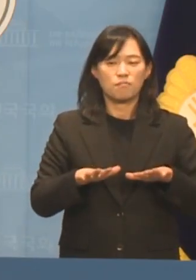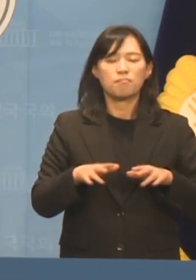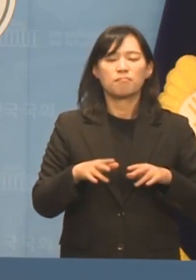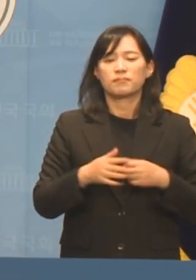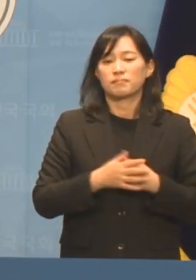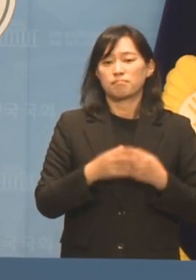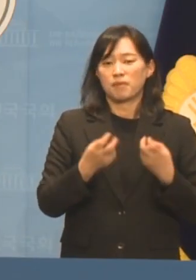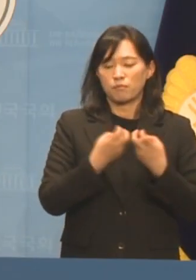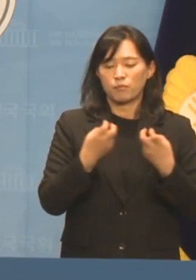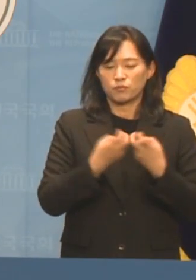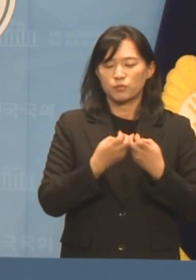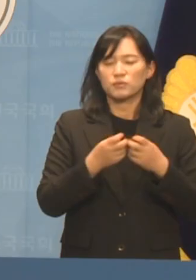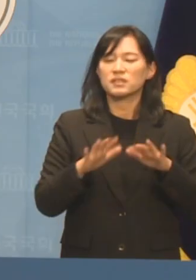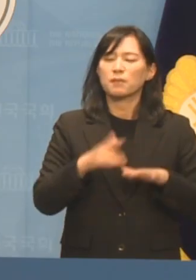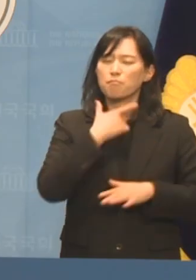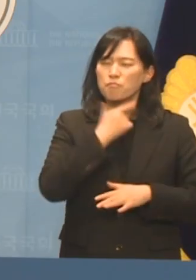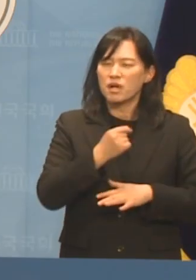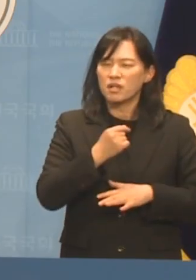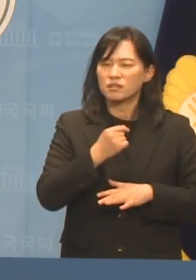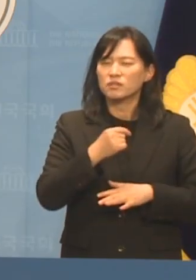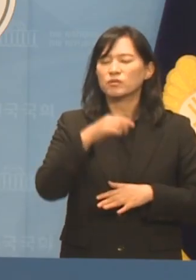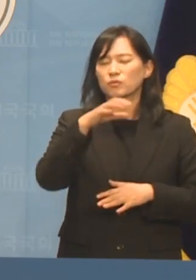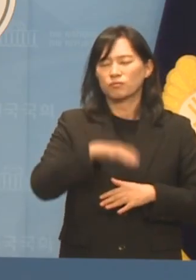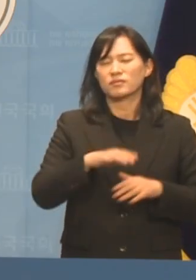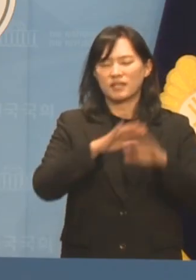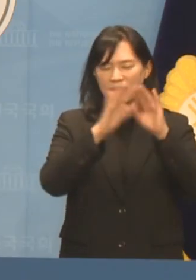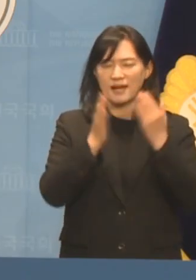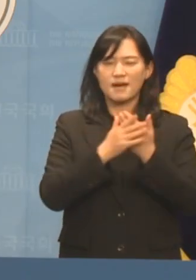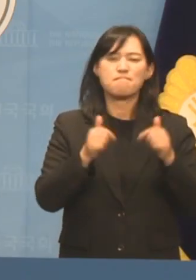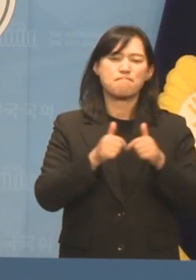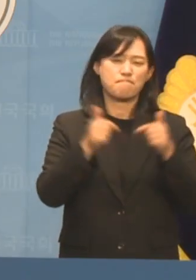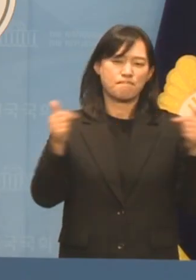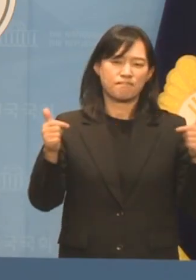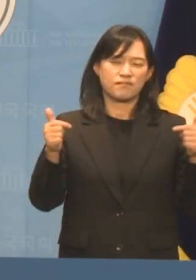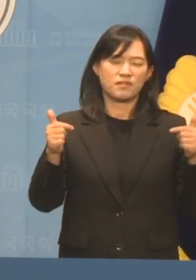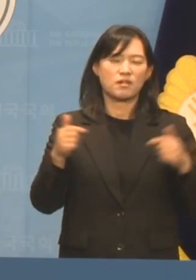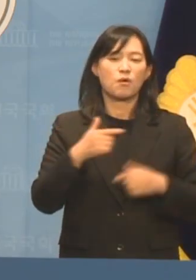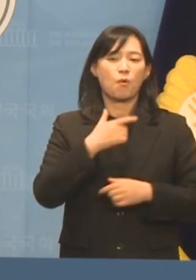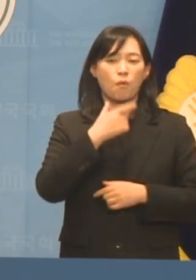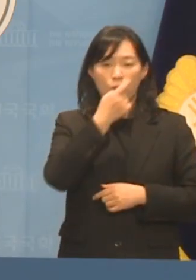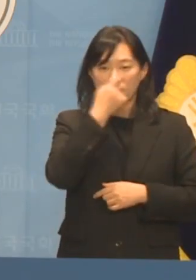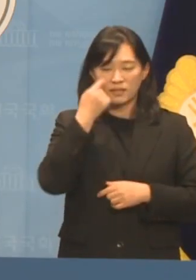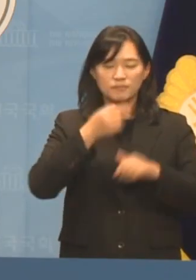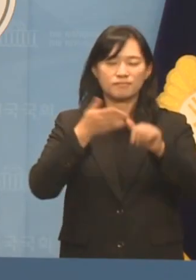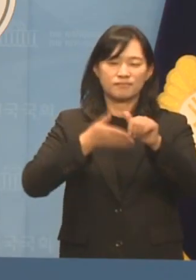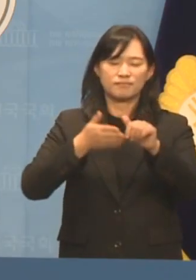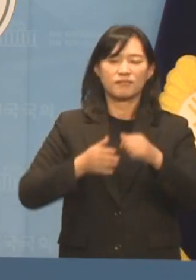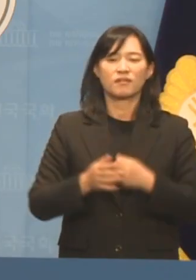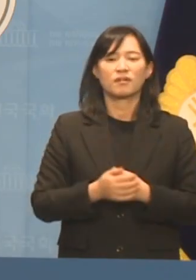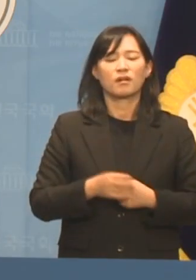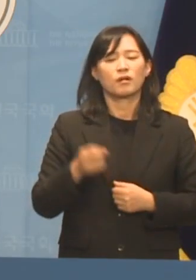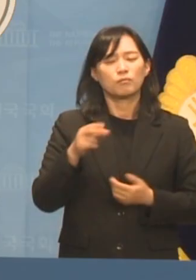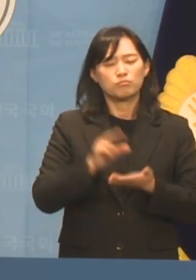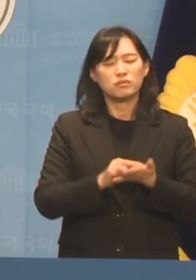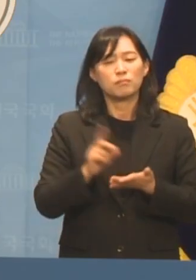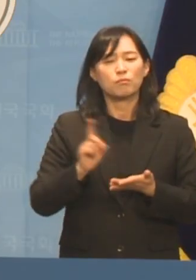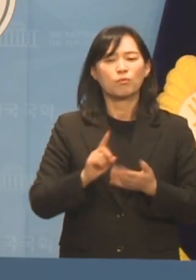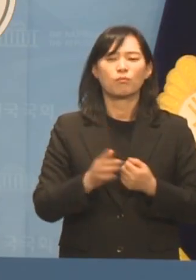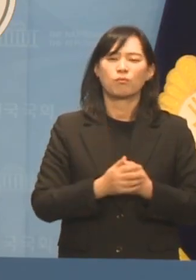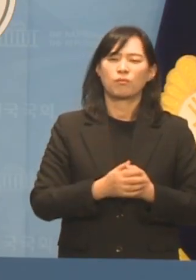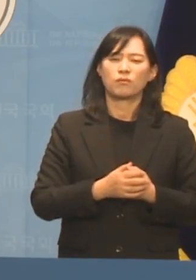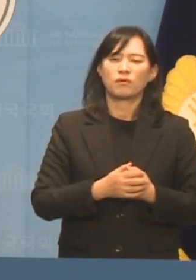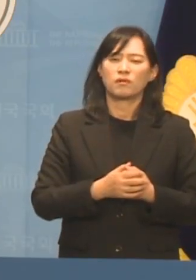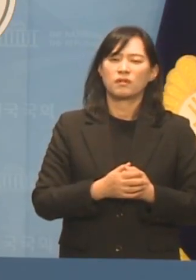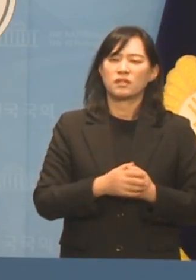모든 점포들에까지 늘려주실 것을 확인드리고요. 더 큰 문제는 과연